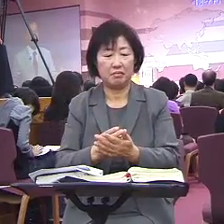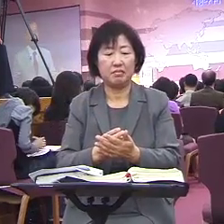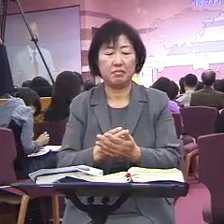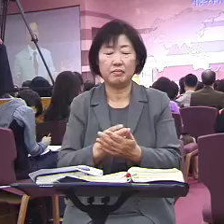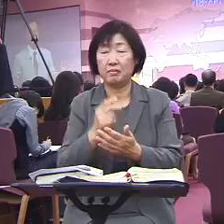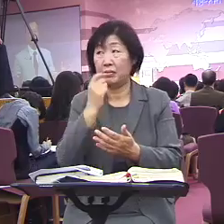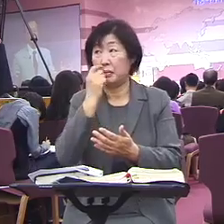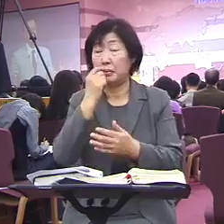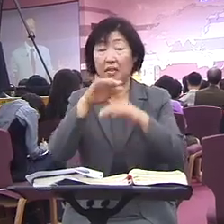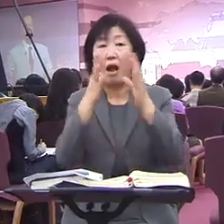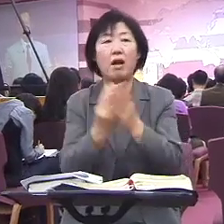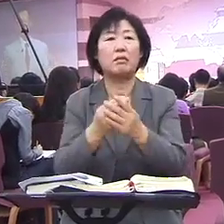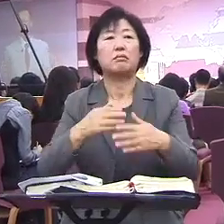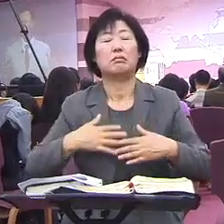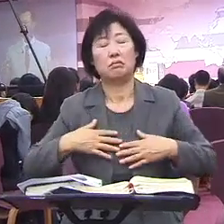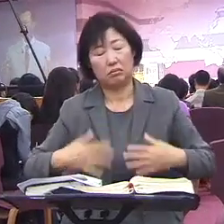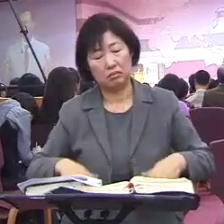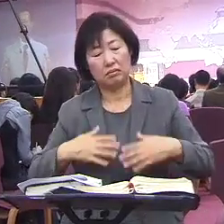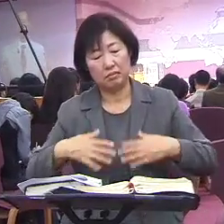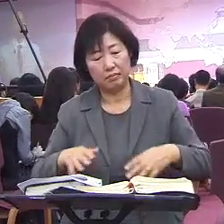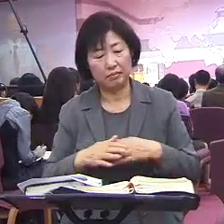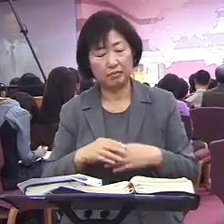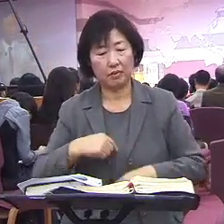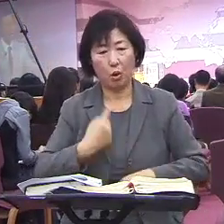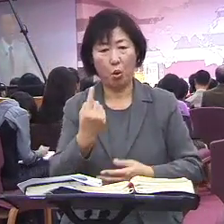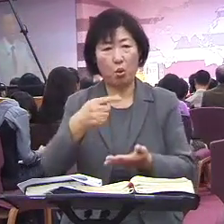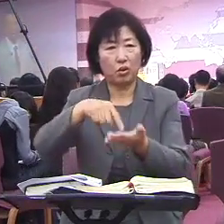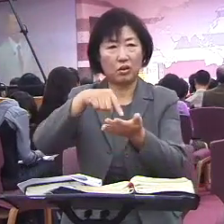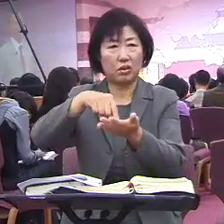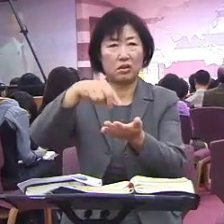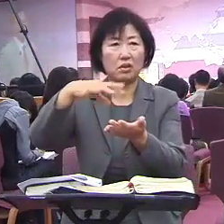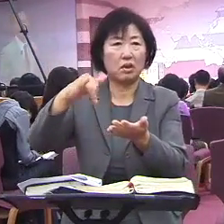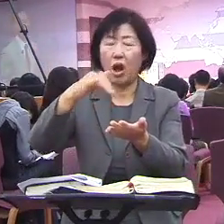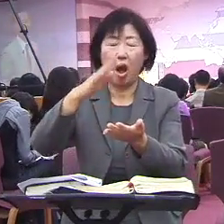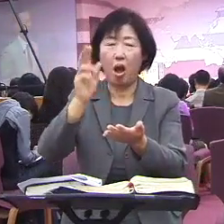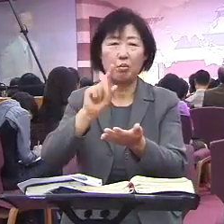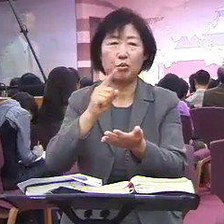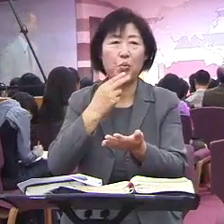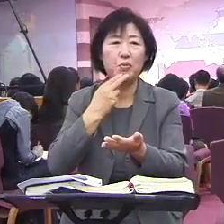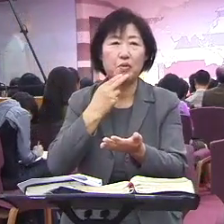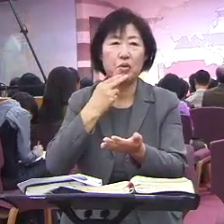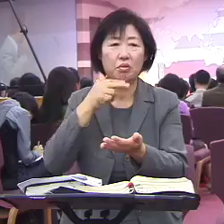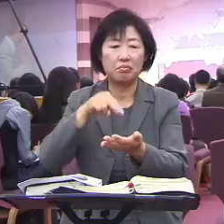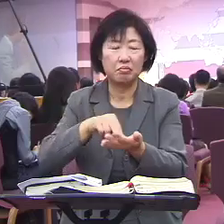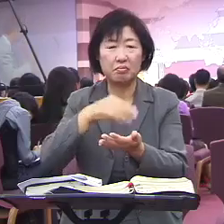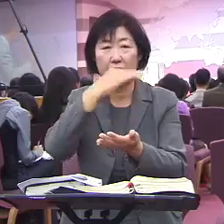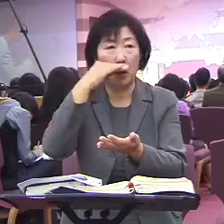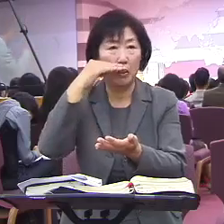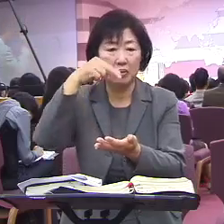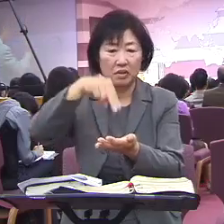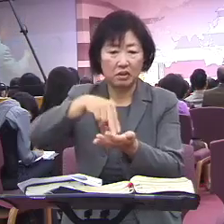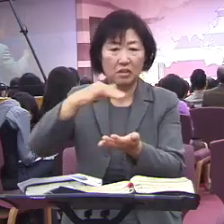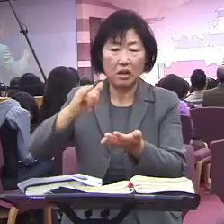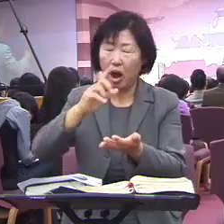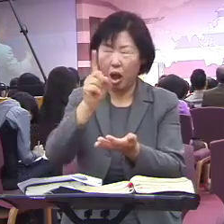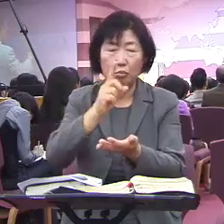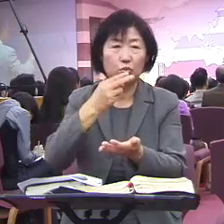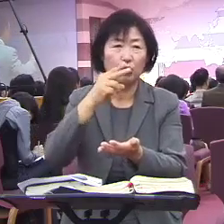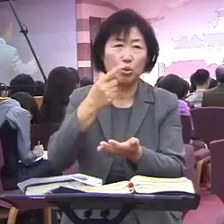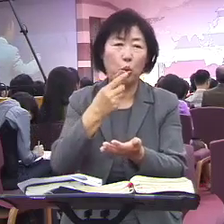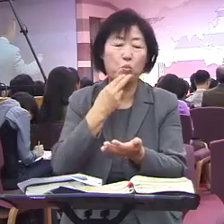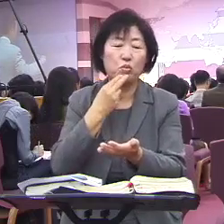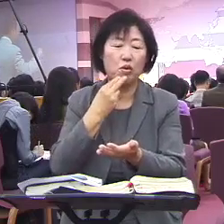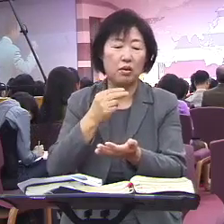다 연약해요. 여기서 바로 홀로 설 자 아무도 없습니다. 홀로 바로 설 자 아무도 없어요. 그래서 성경